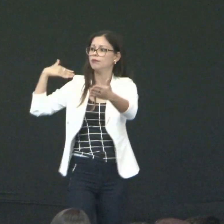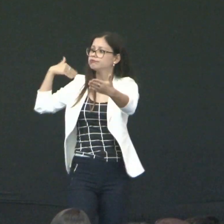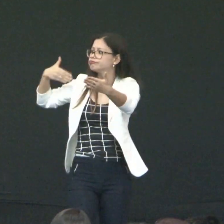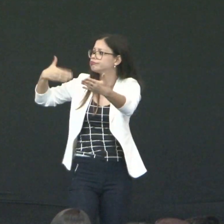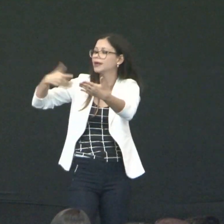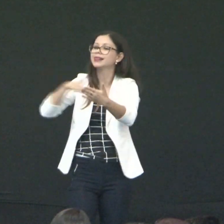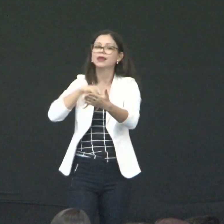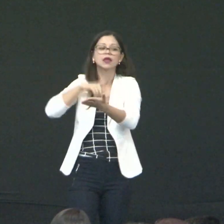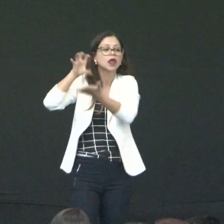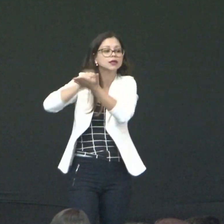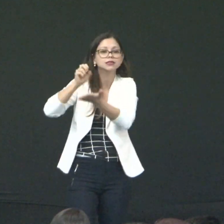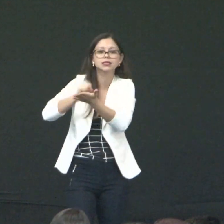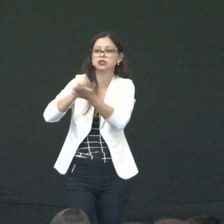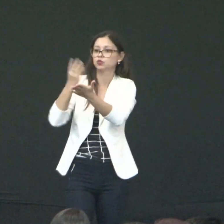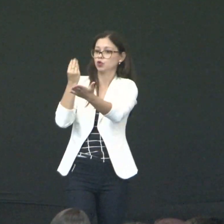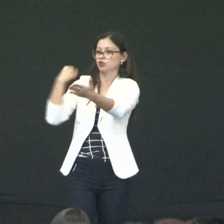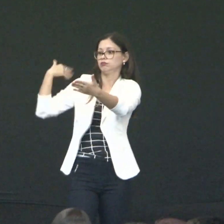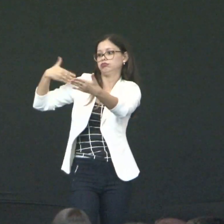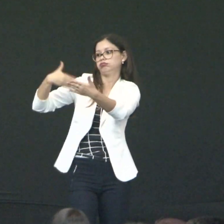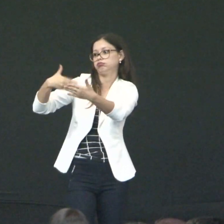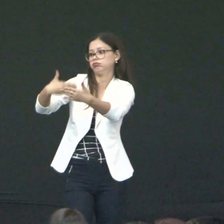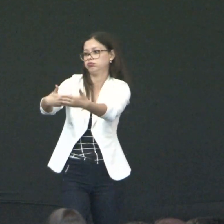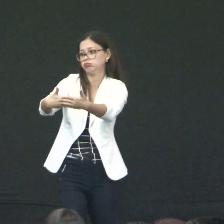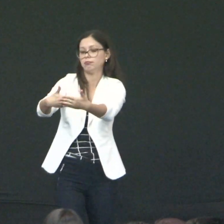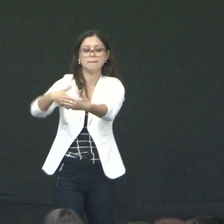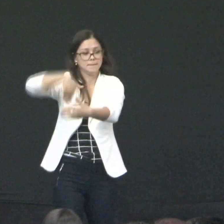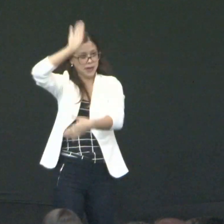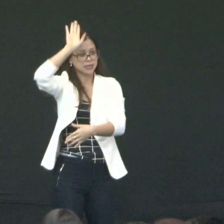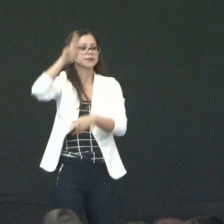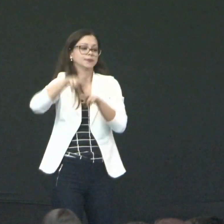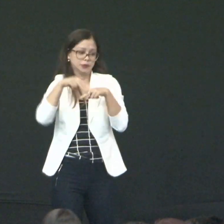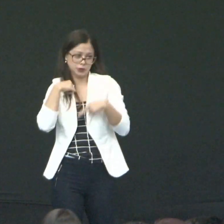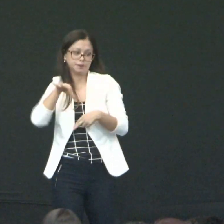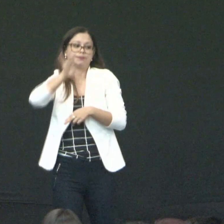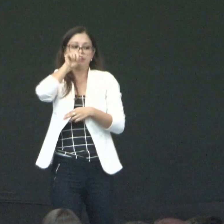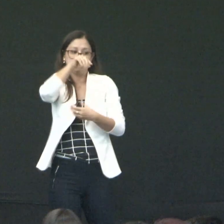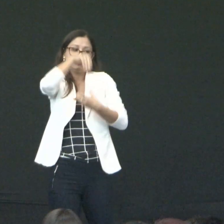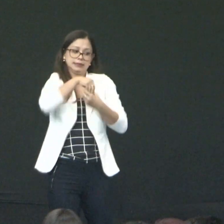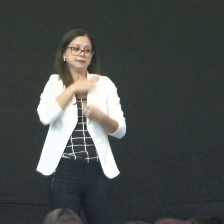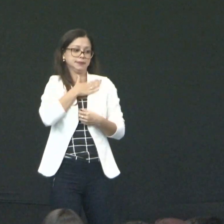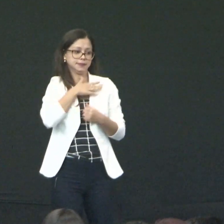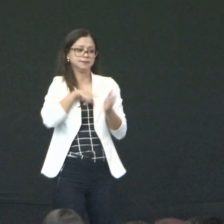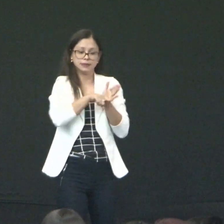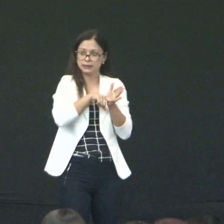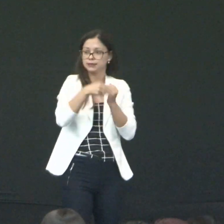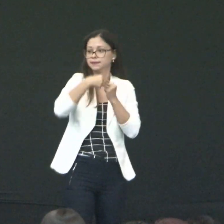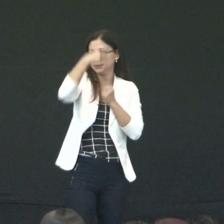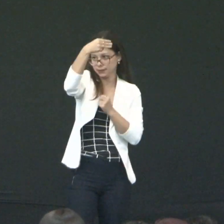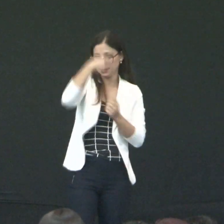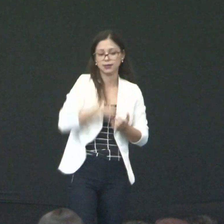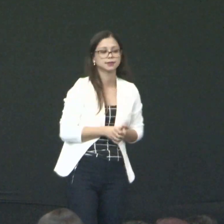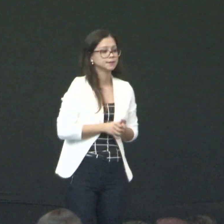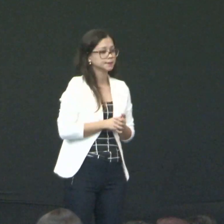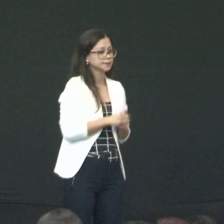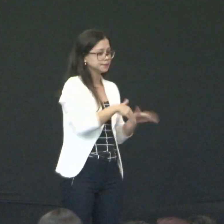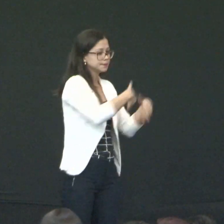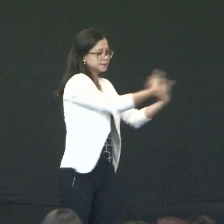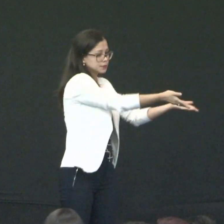especificamente esse recorte que eu fiz por conta dos dados que foram acumulados nas conferências a qual eu participei e analisei na